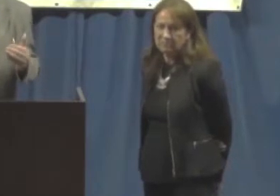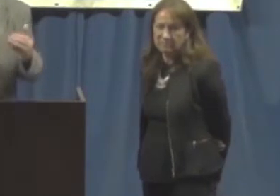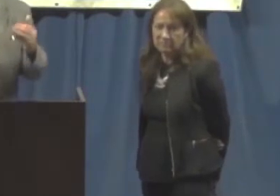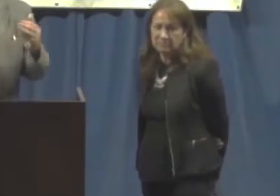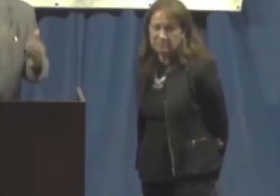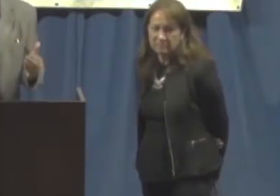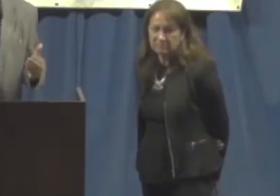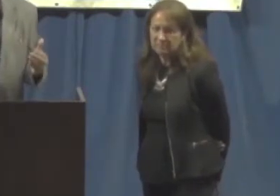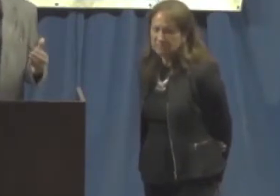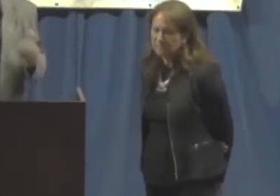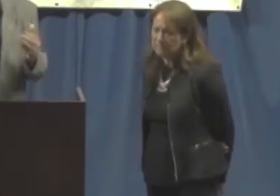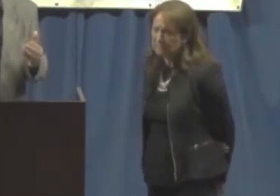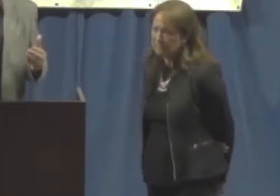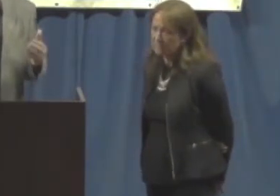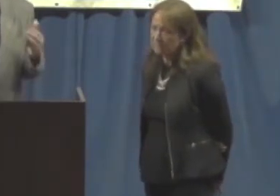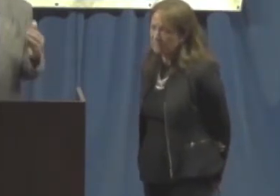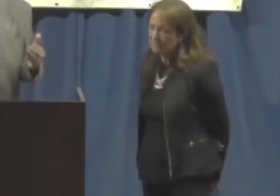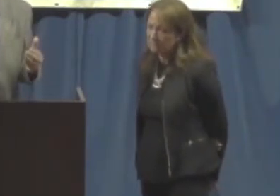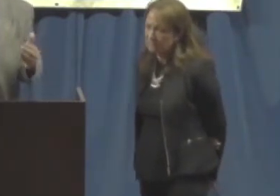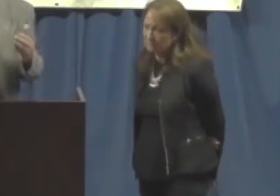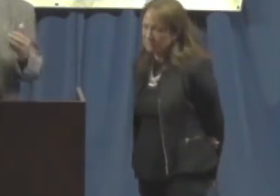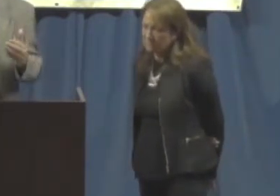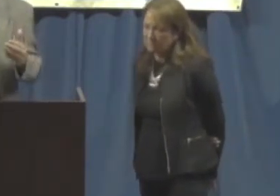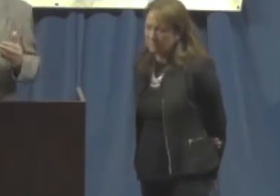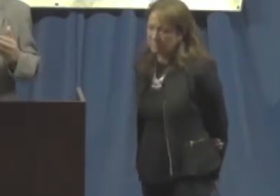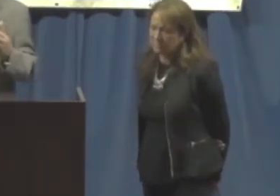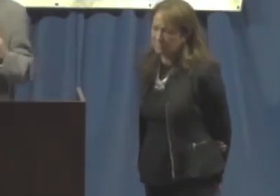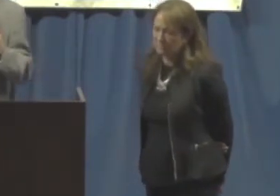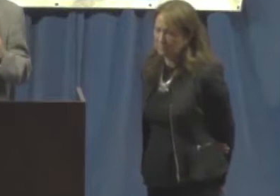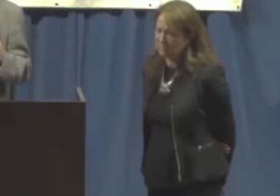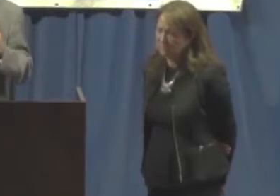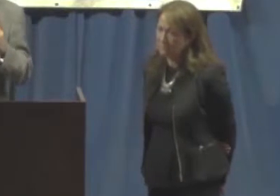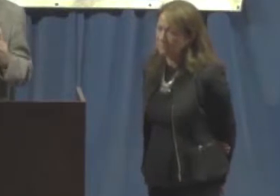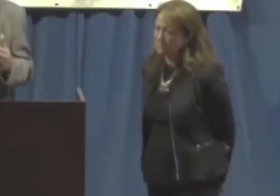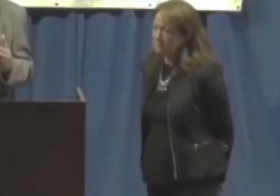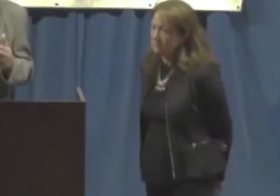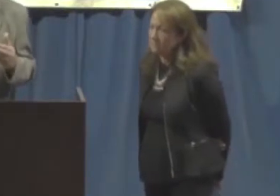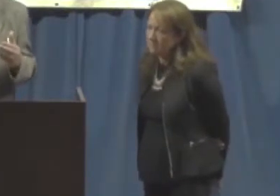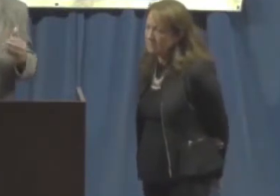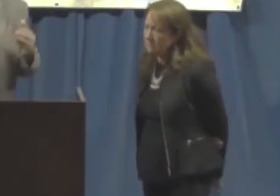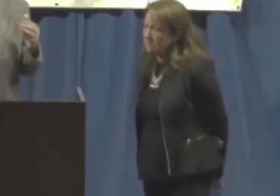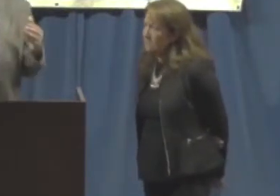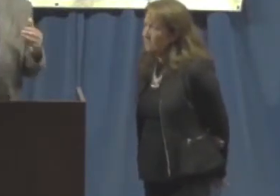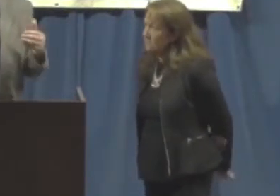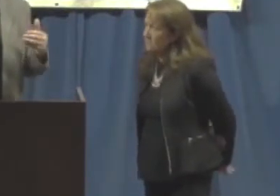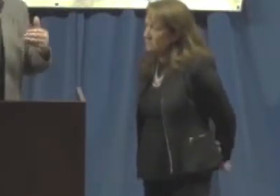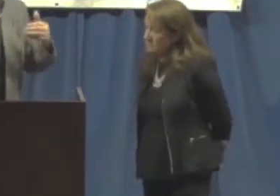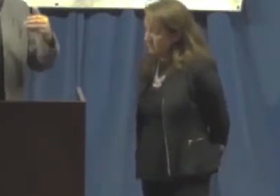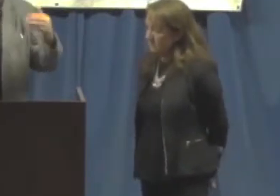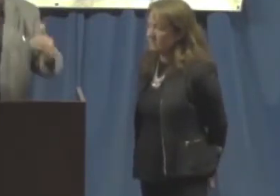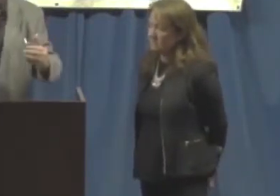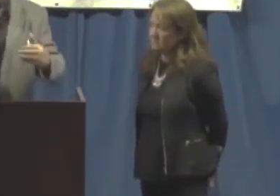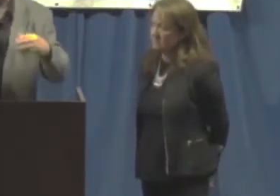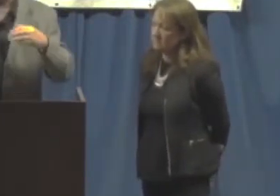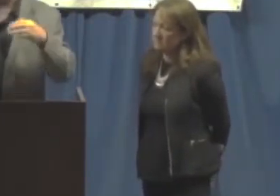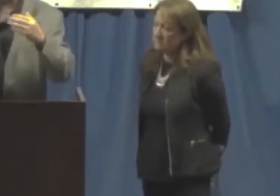para los servicios móviles algo que es fundamental y estratégico para el desarrollo nacional ellos se